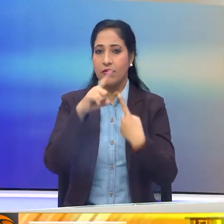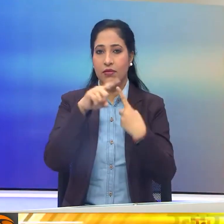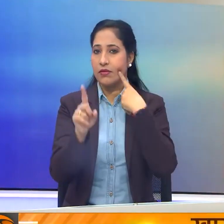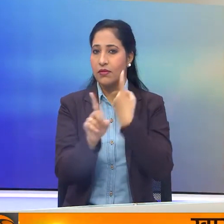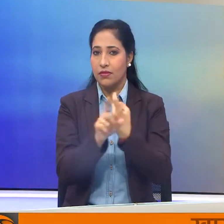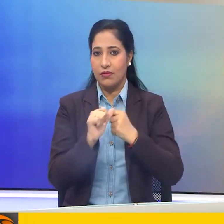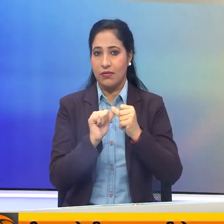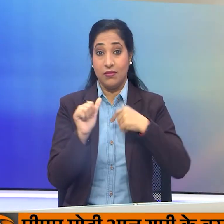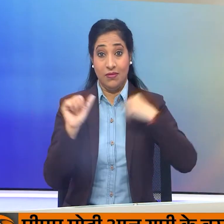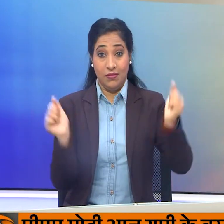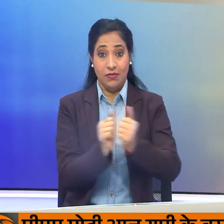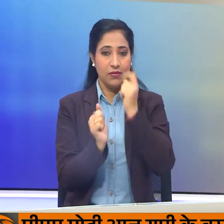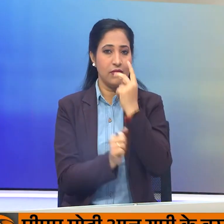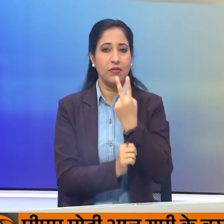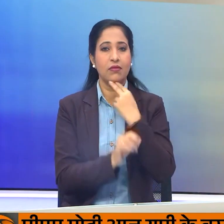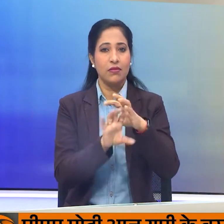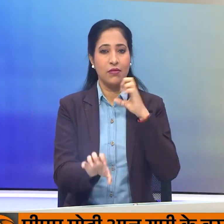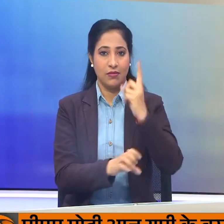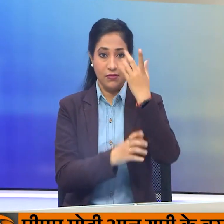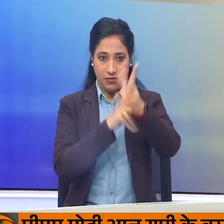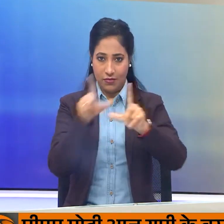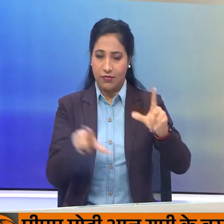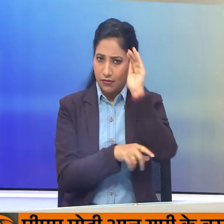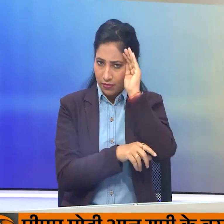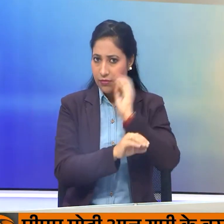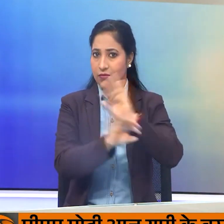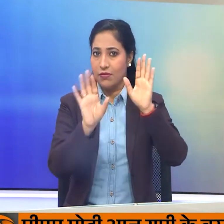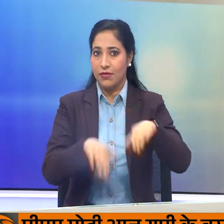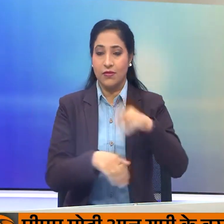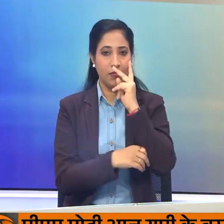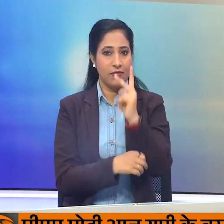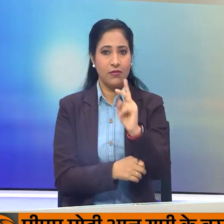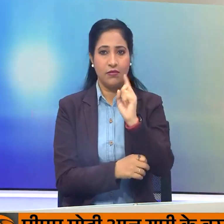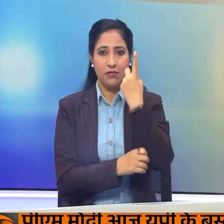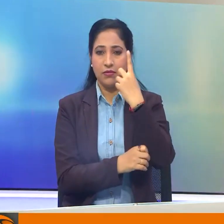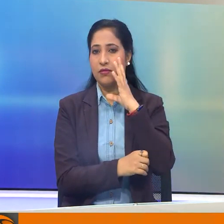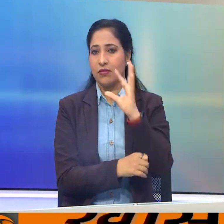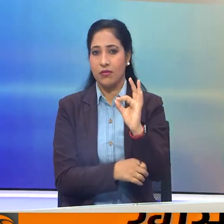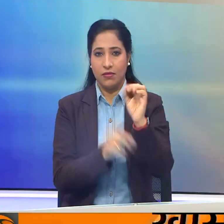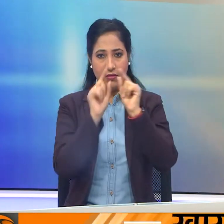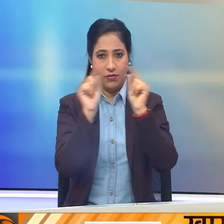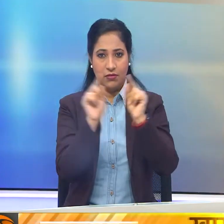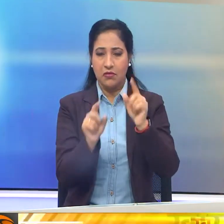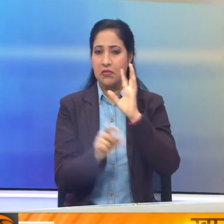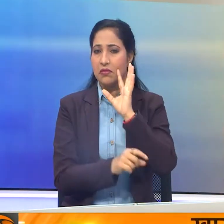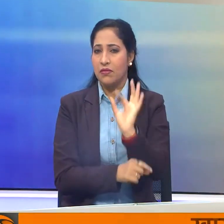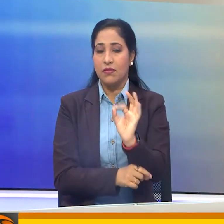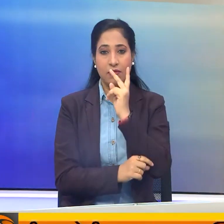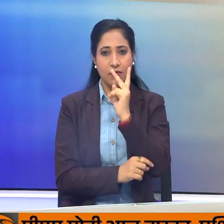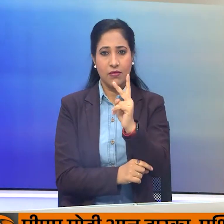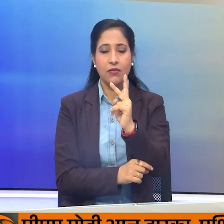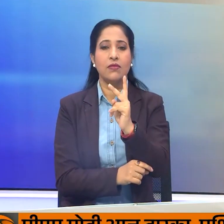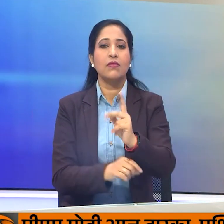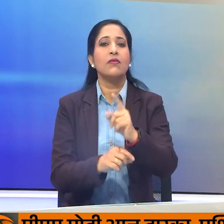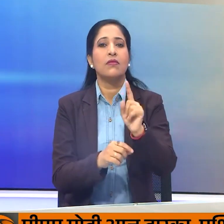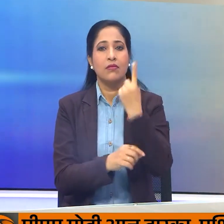मेरी सहयोगी बीना सिंह, जो खबरों को सांकेतिक भाषा के जरिए आप सभी तक पहुंचाएंगी। तो चलिए शुरुआत करते हैं इस खास बुलेटिन की, और सबसे पहले नजर